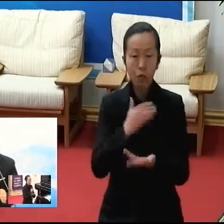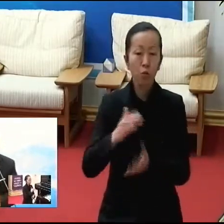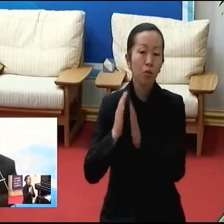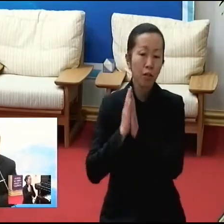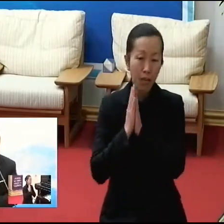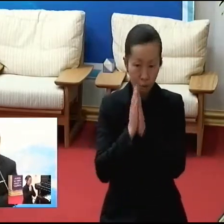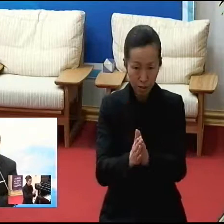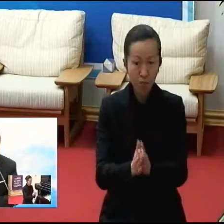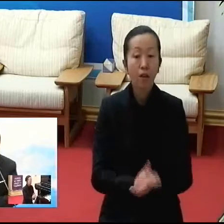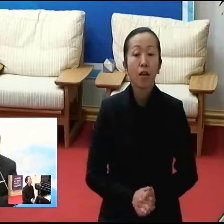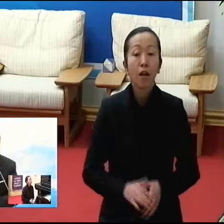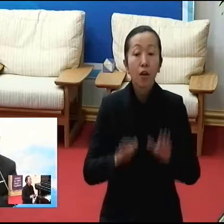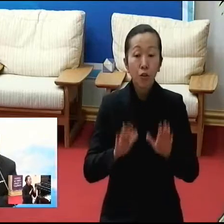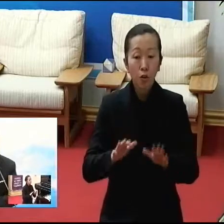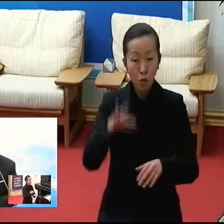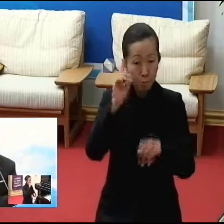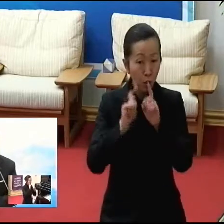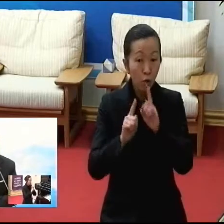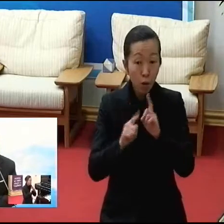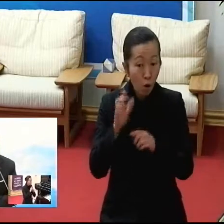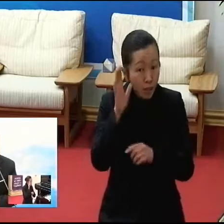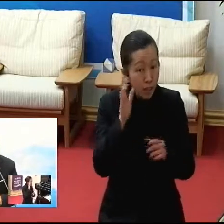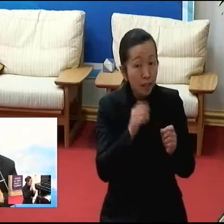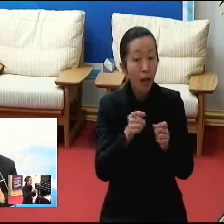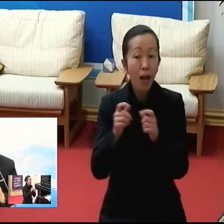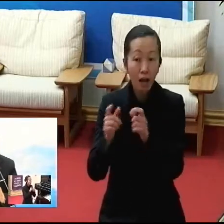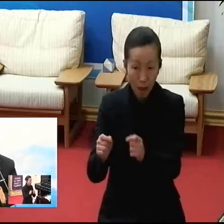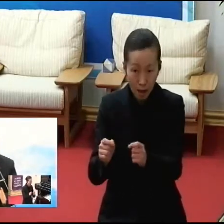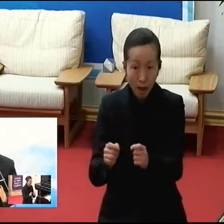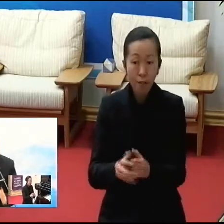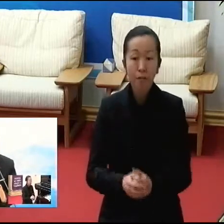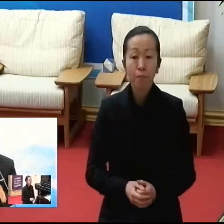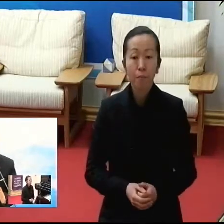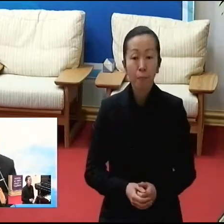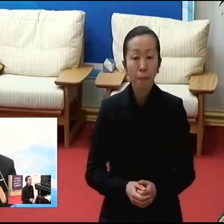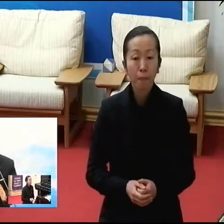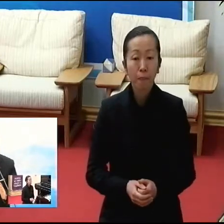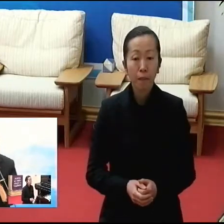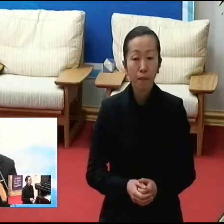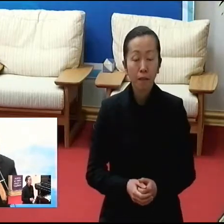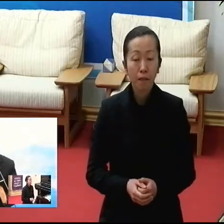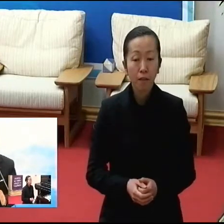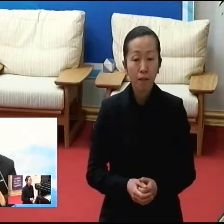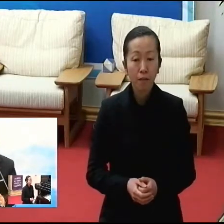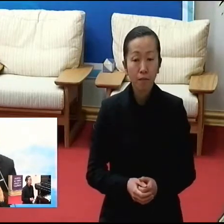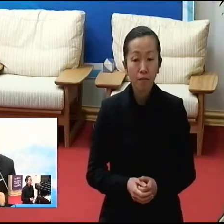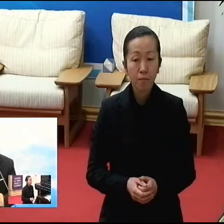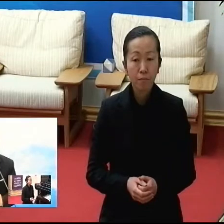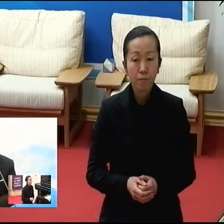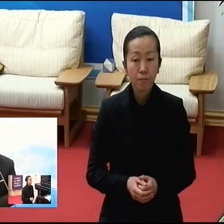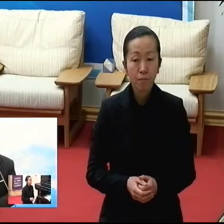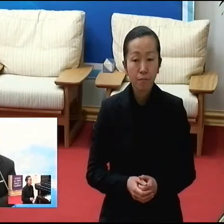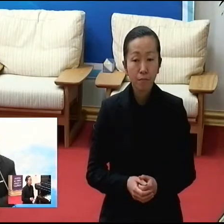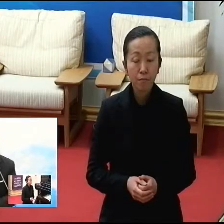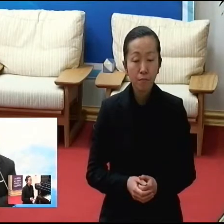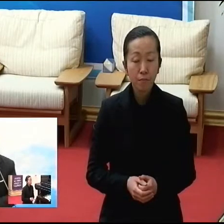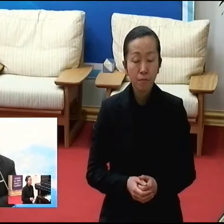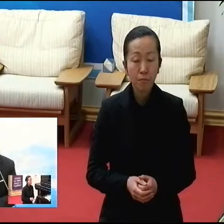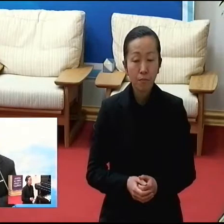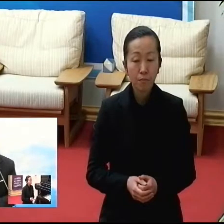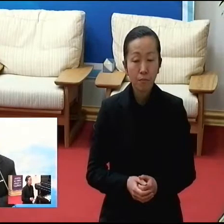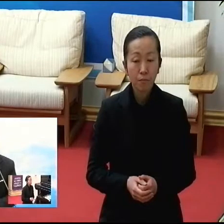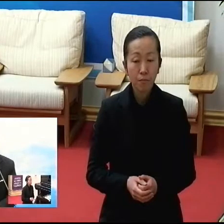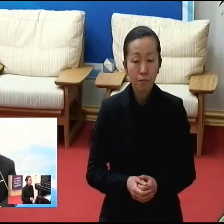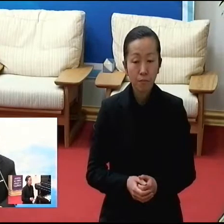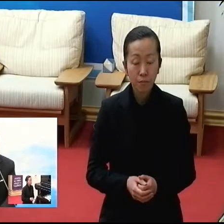이 말씀을 듣다가 今日のこの御言葉を聞きながら 내 인생에 풀리지 않는 그 답답한 것이 탁 풀려지는 그런